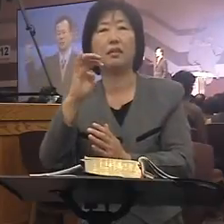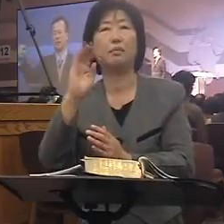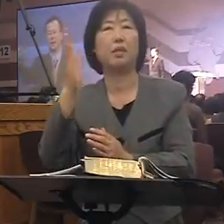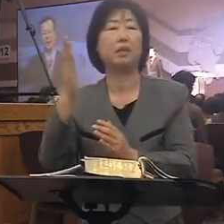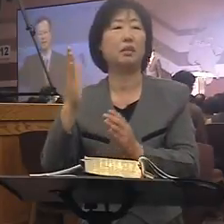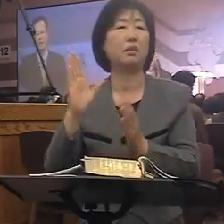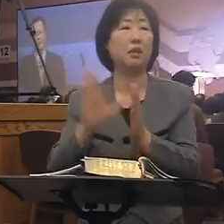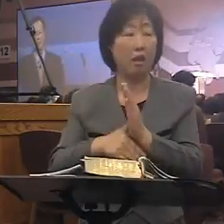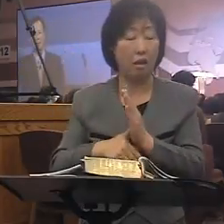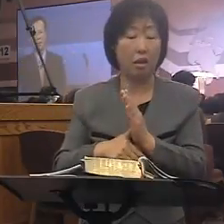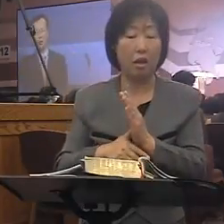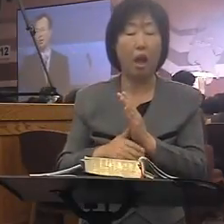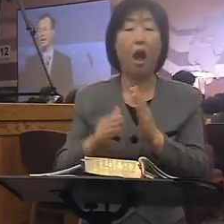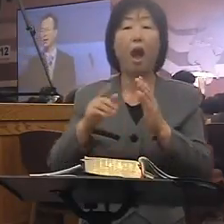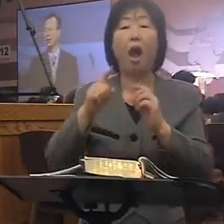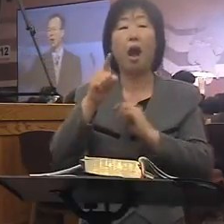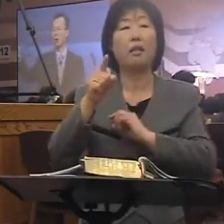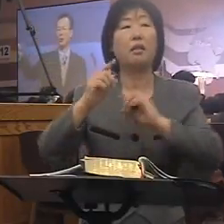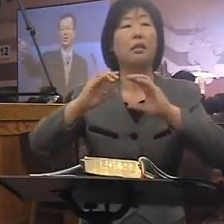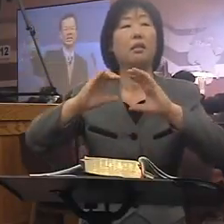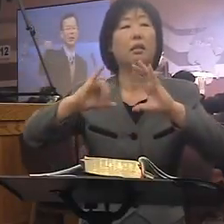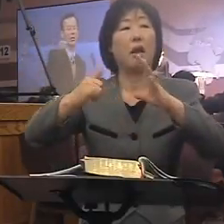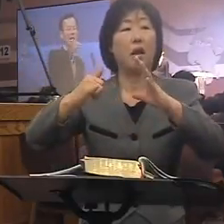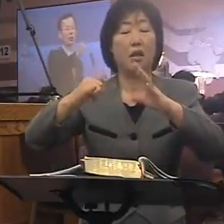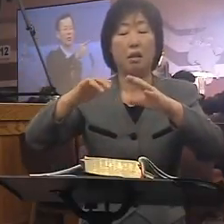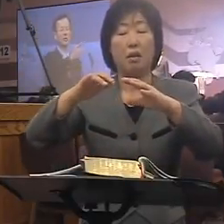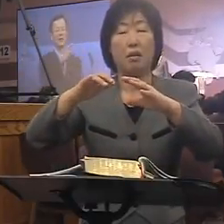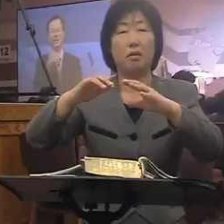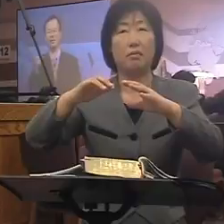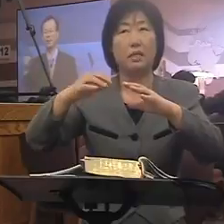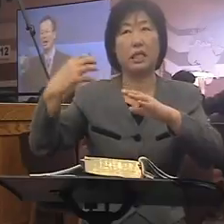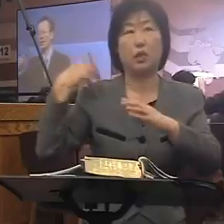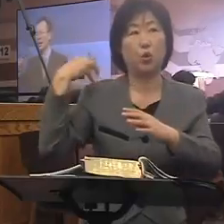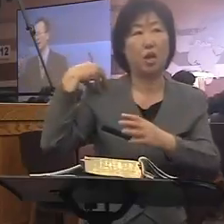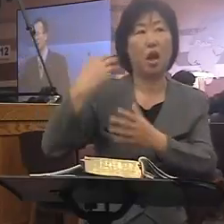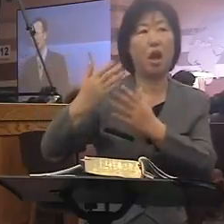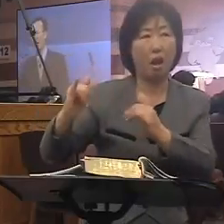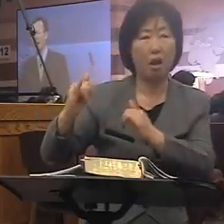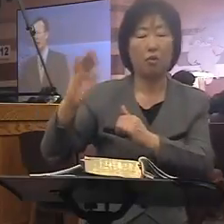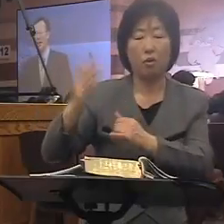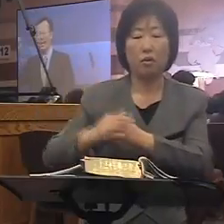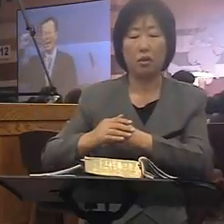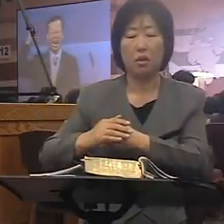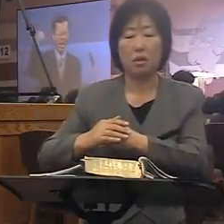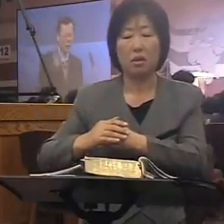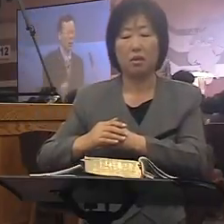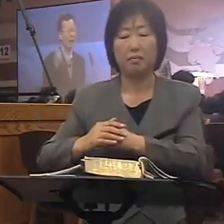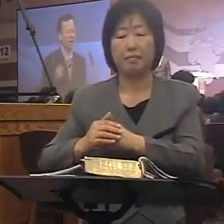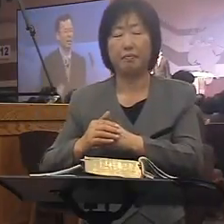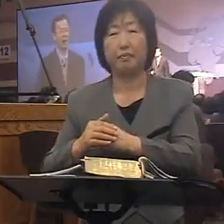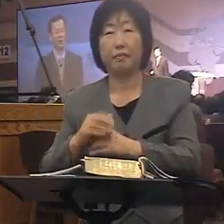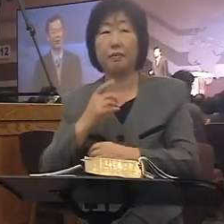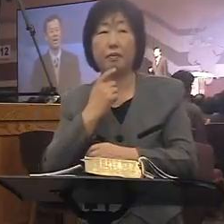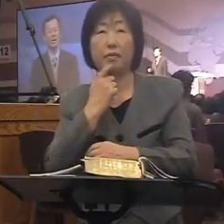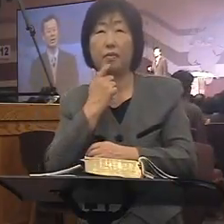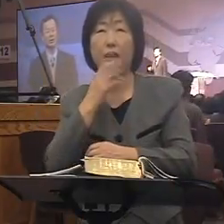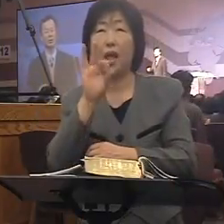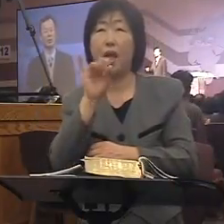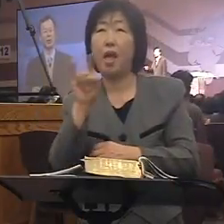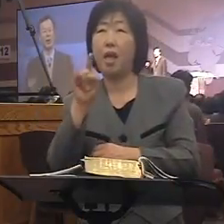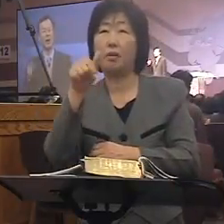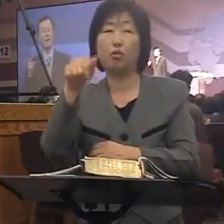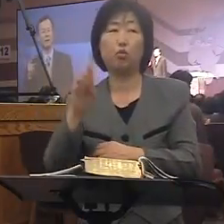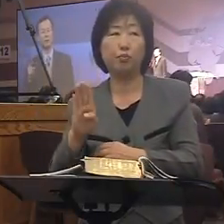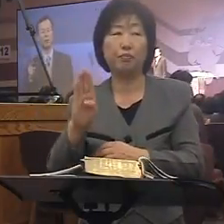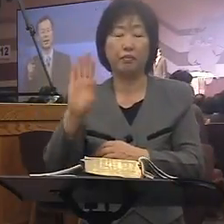위해 일어섭니다. 보니까 어느 기회를 찾고 있었는데 히브리 한 사람이 애굽인에게 한참 학대받는 있는